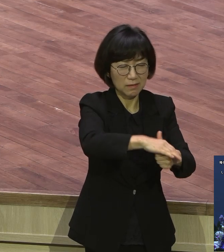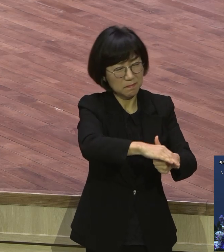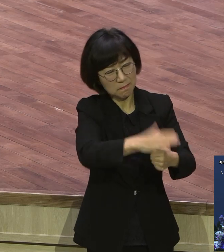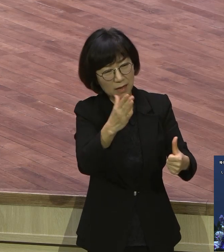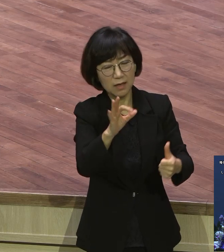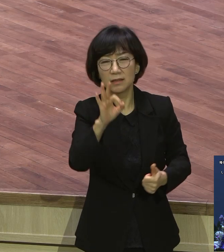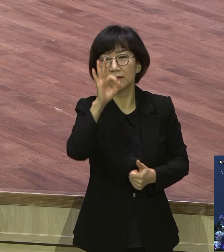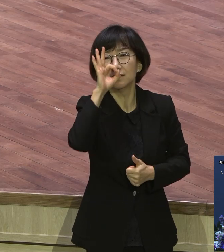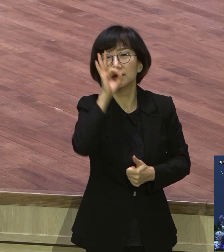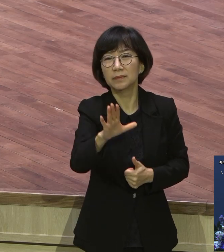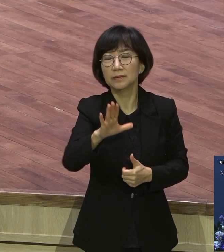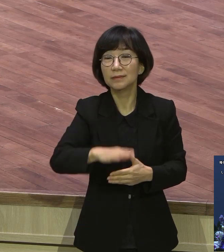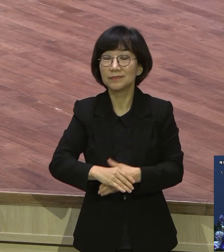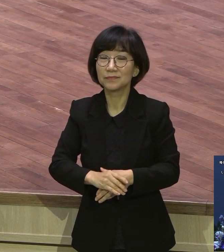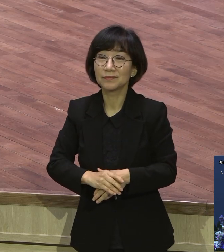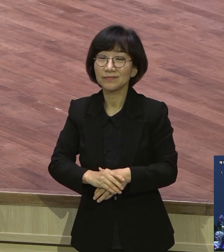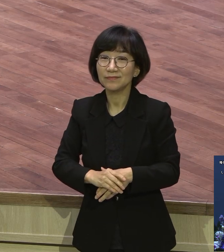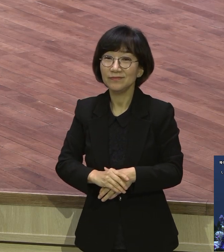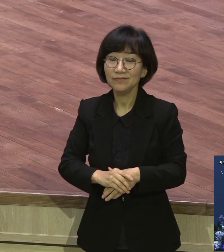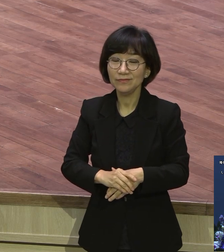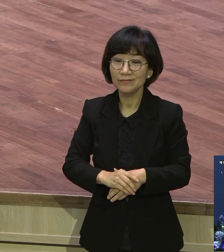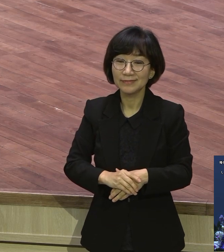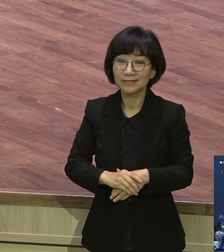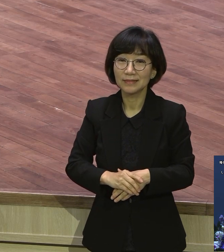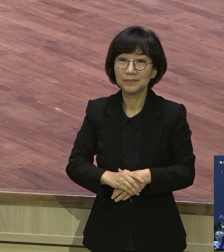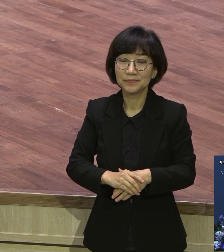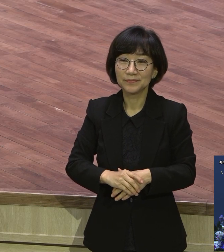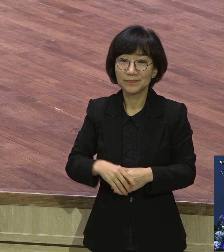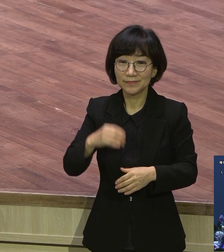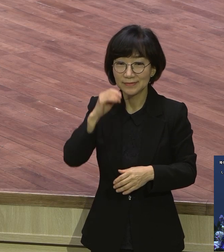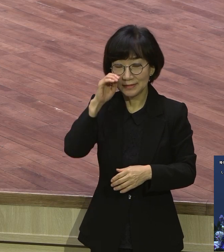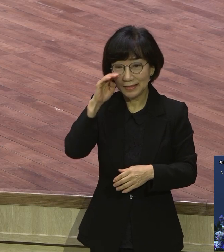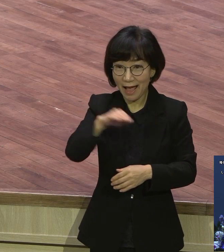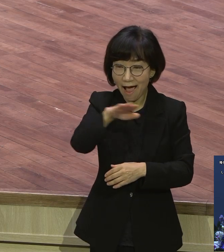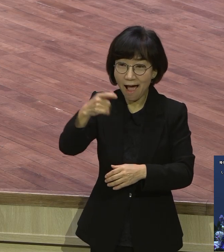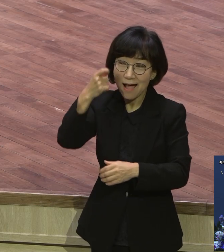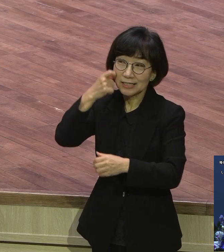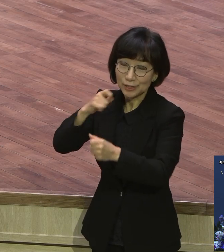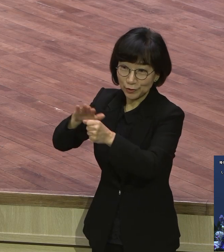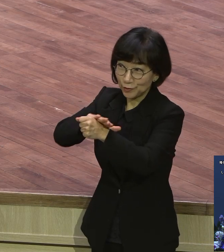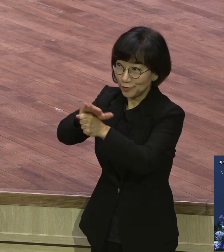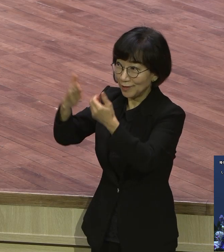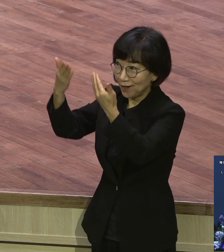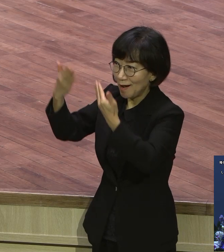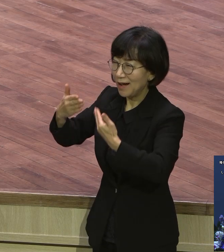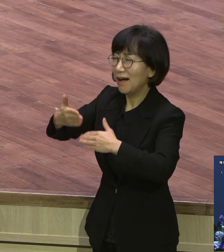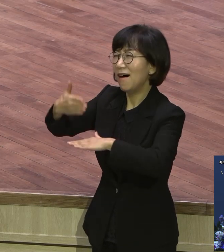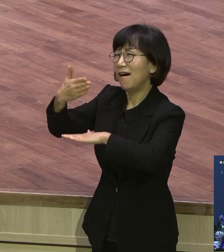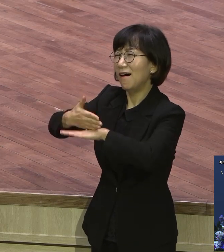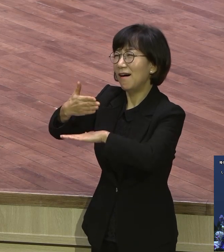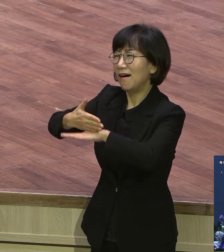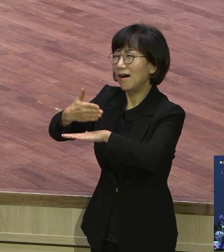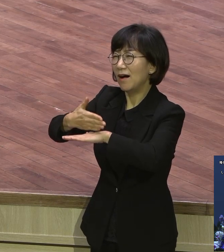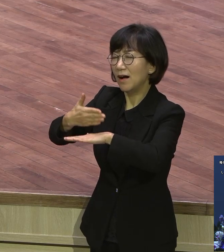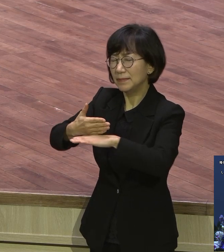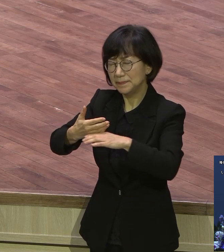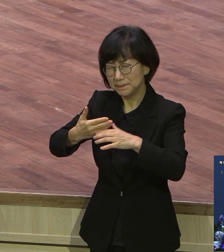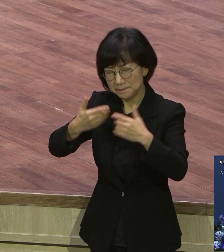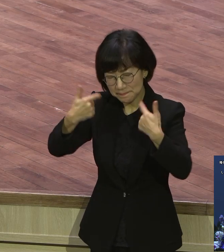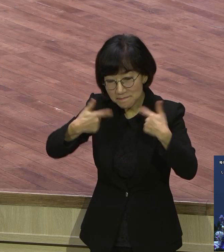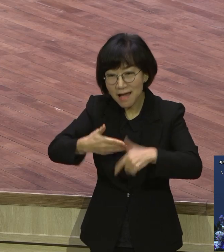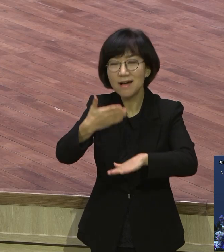우리의 삶 속에 이런 극률하심을 받은 감사가 근원적으로 흘러 넘쳐야 돼요